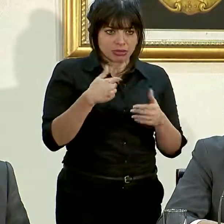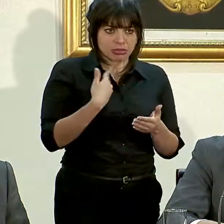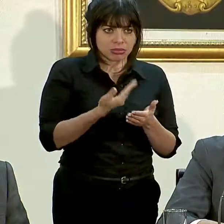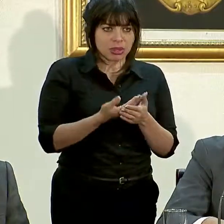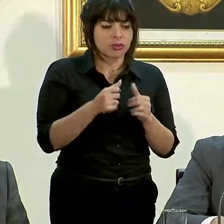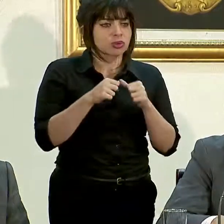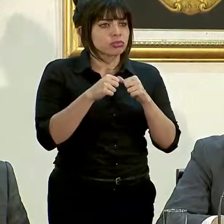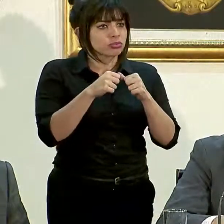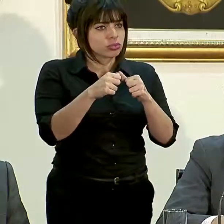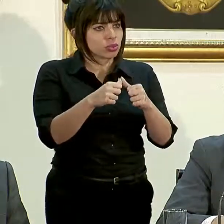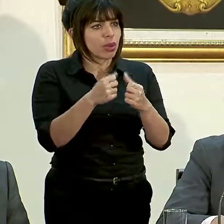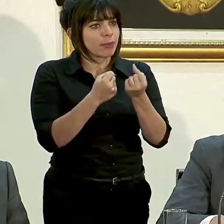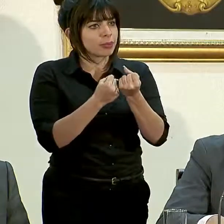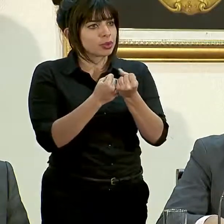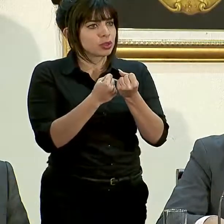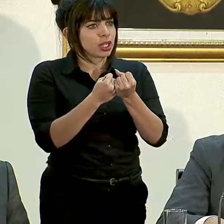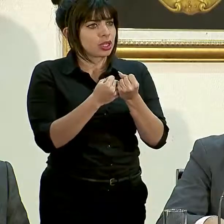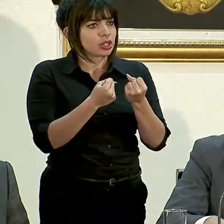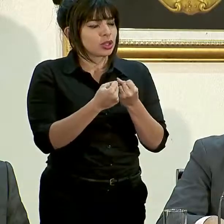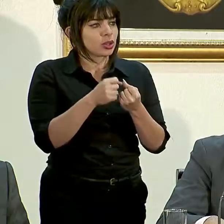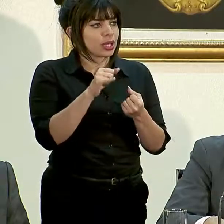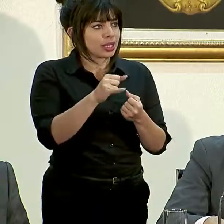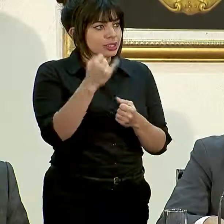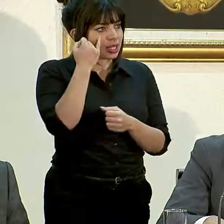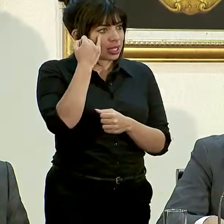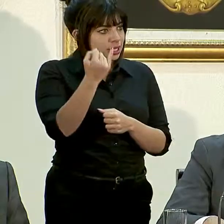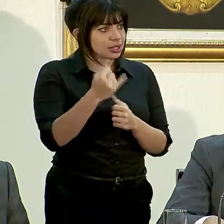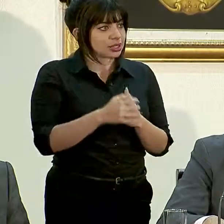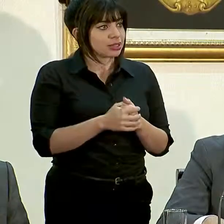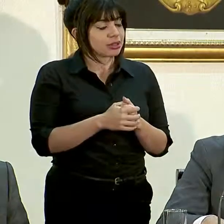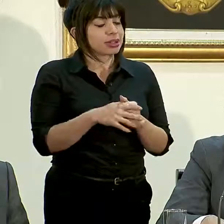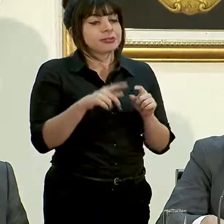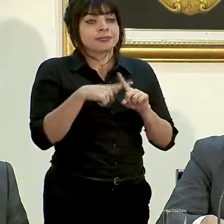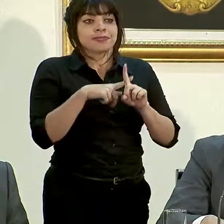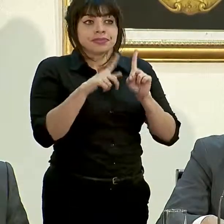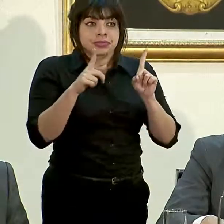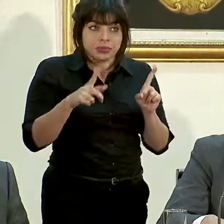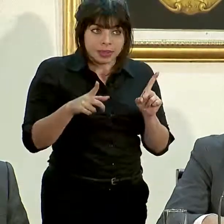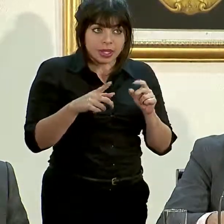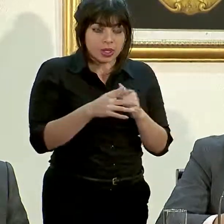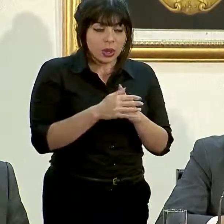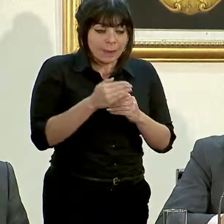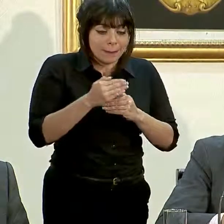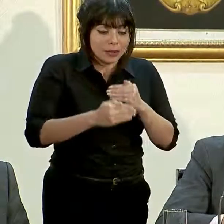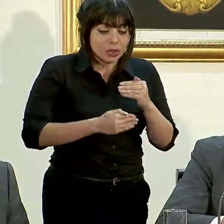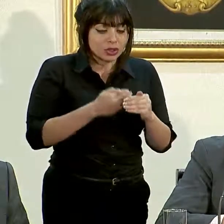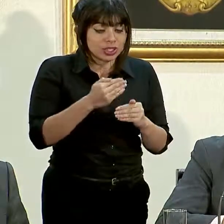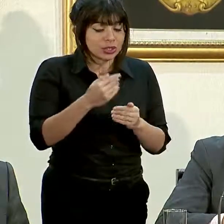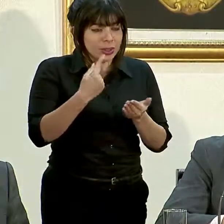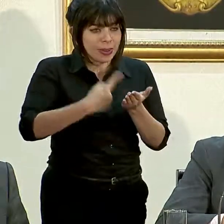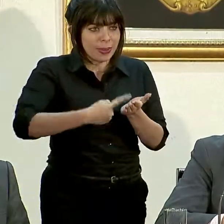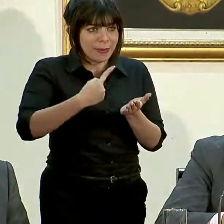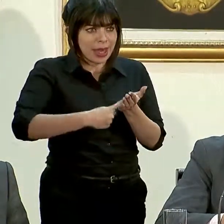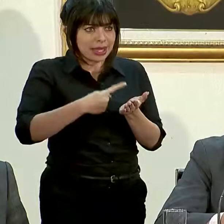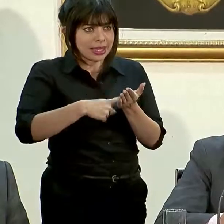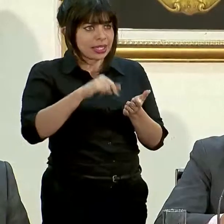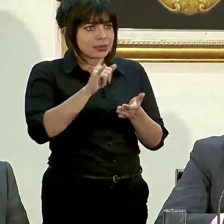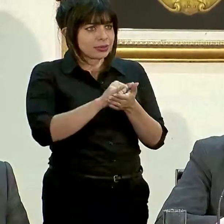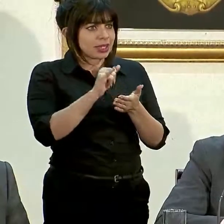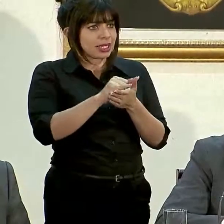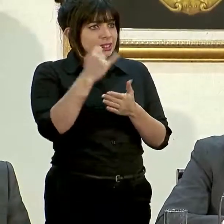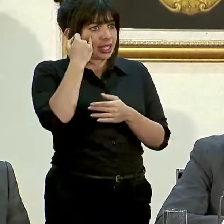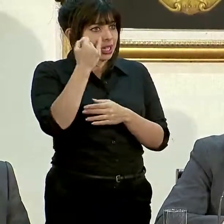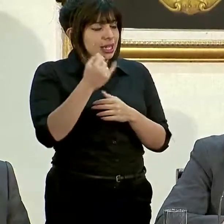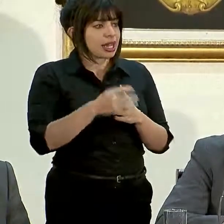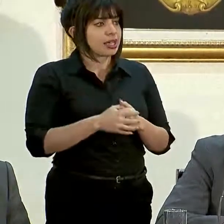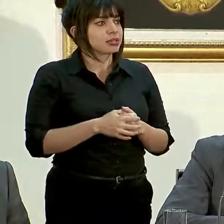continuamos apoyando esa iniciativa. Sin embargo, el proceso de debate de esta